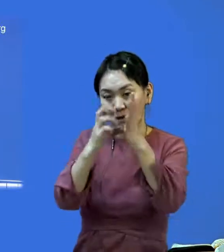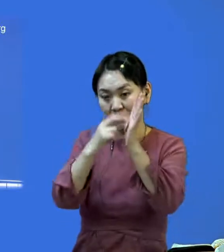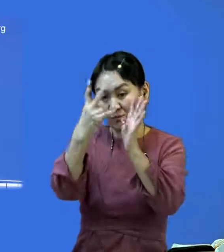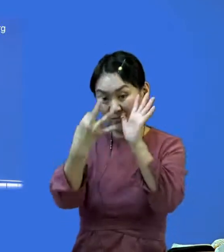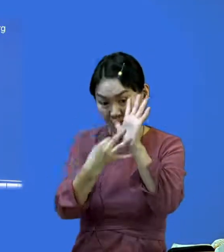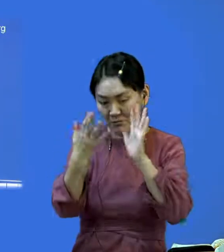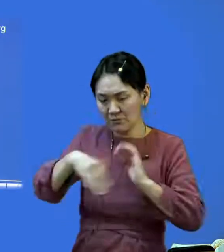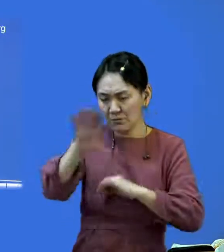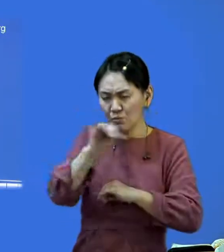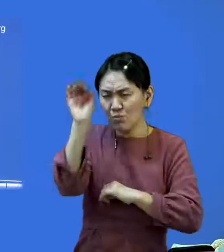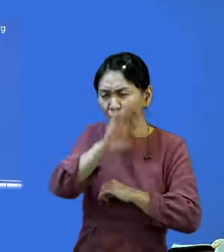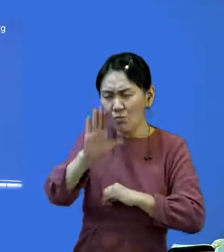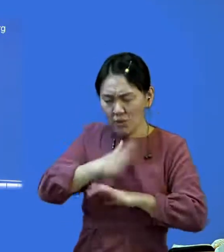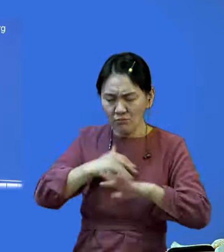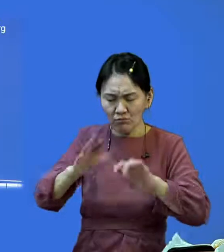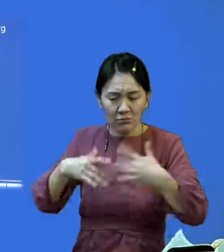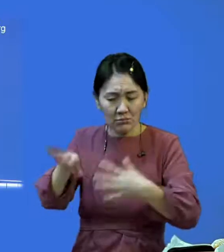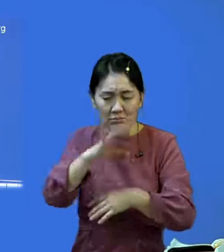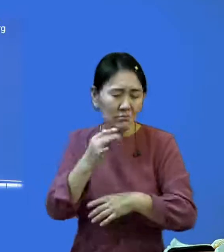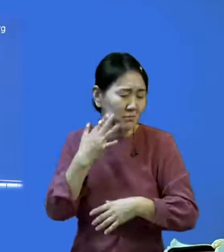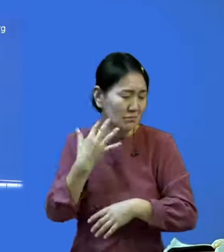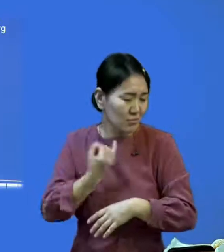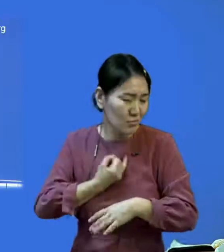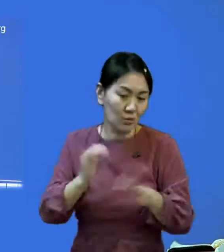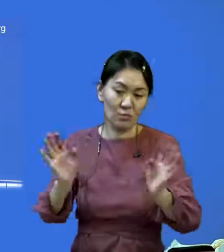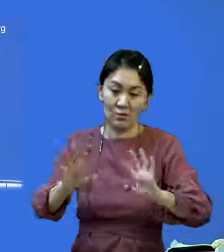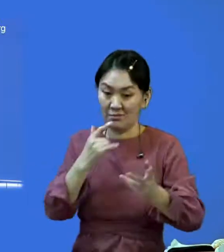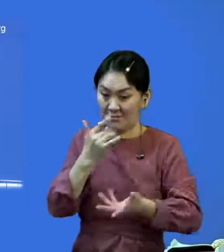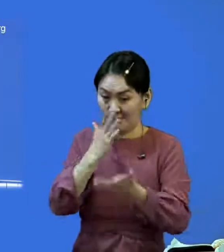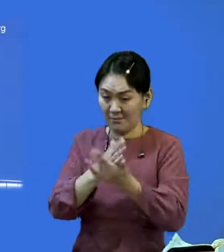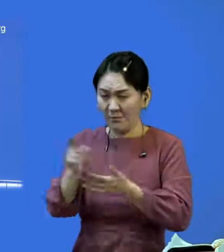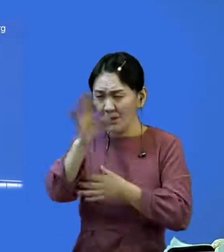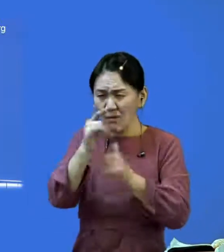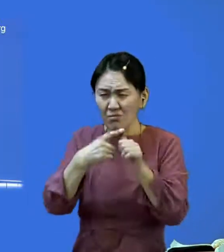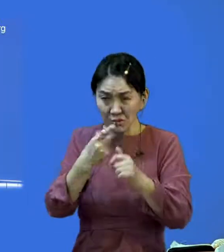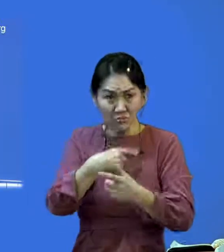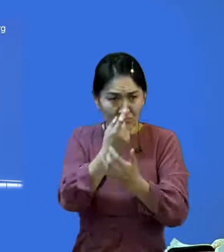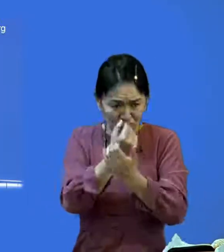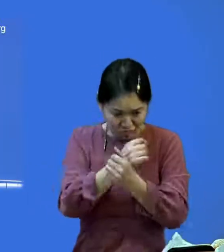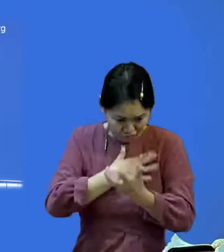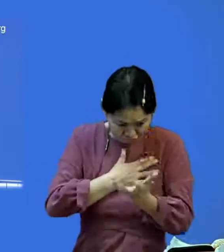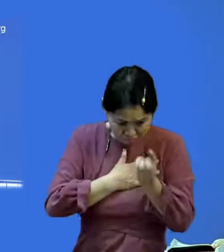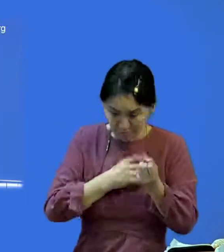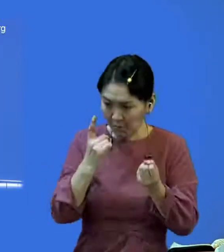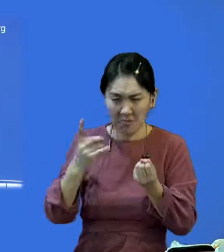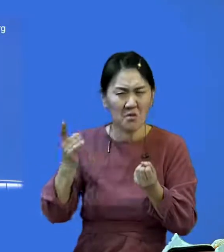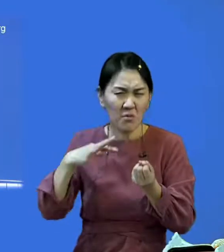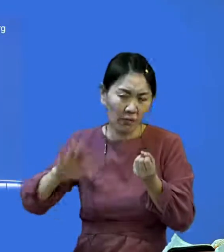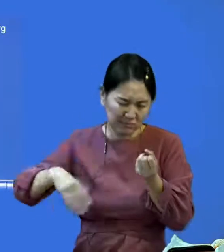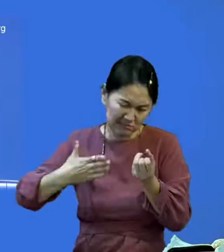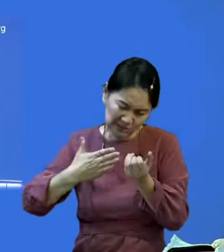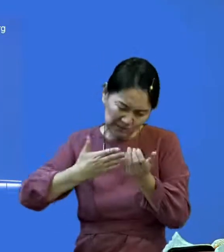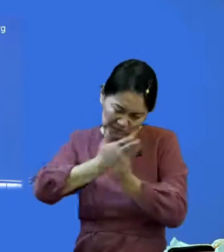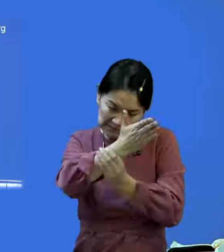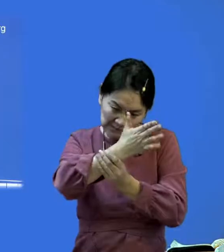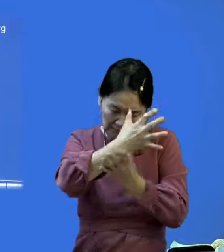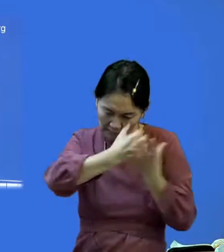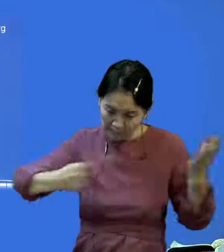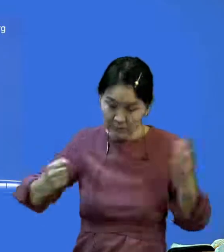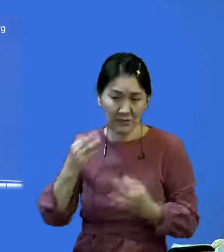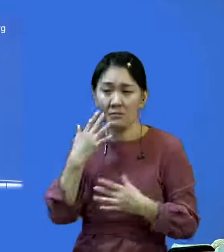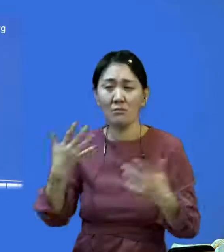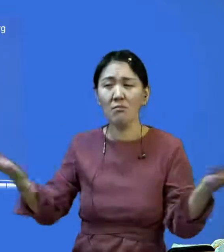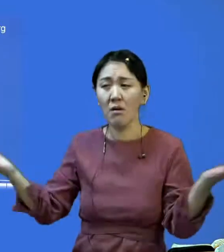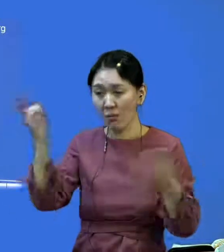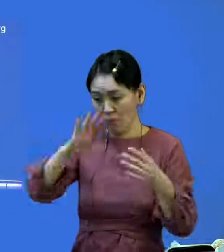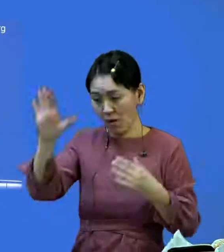тэдэнд мөнх амийг өгөн тэд хизээч мөхөхгүй гэсэн. Тэдний хинч гараас минь булаахгүй. Тэгэхээр мөнх амийг бидэнд